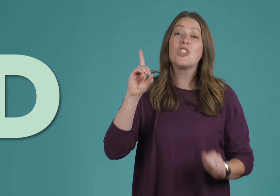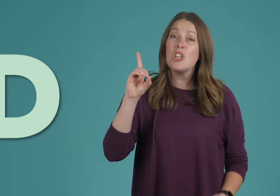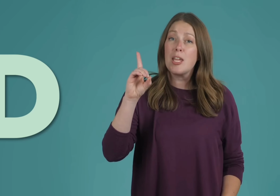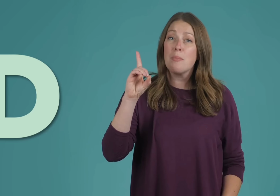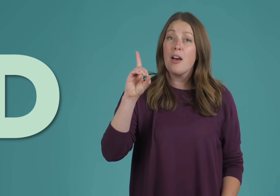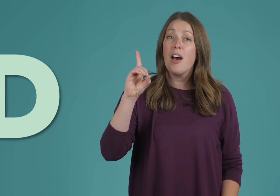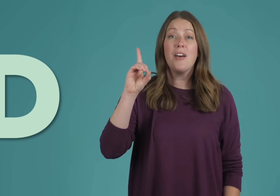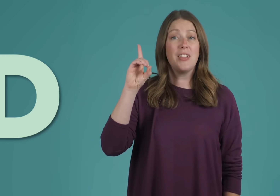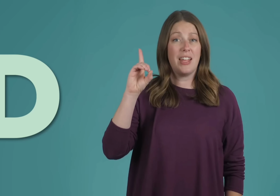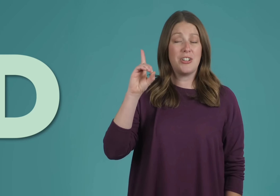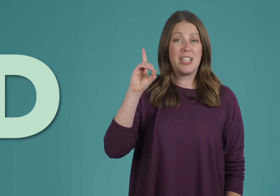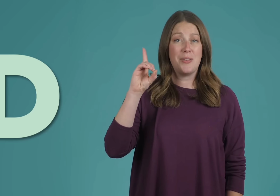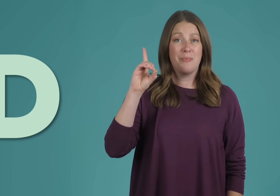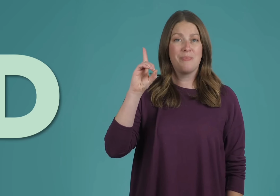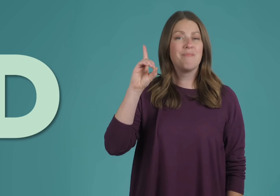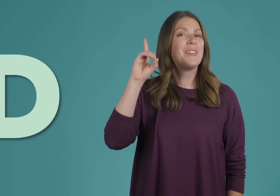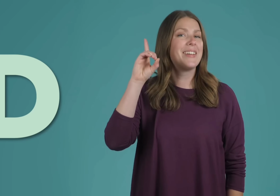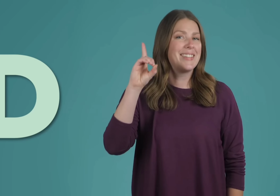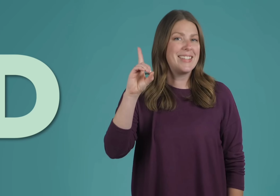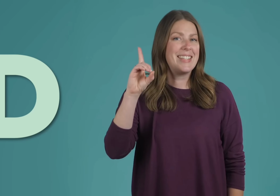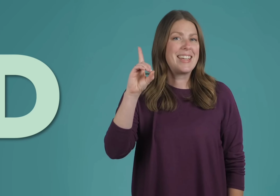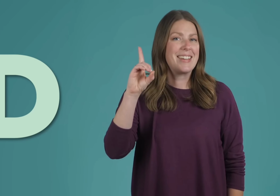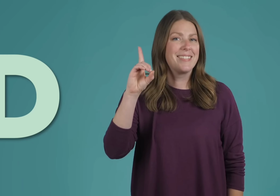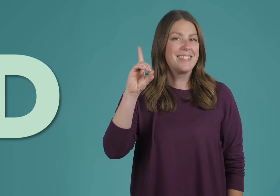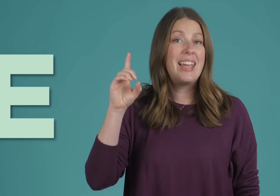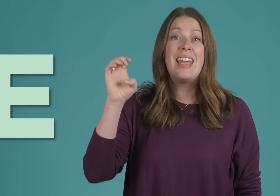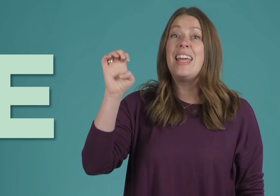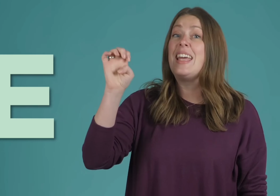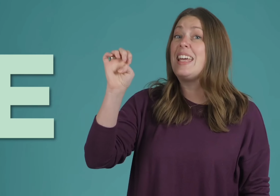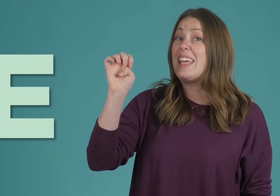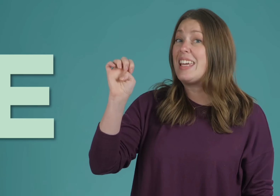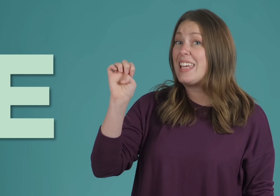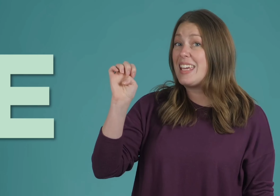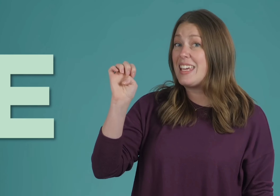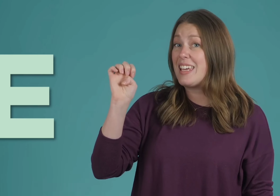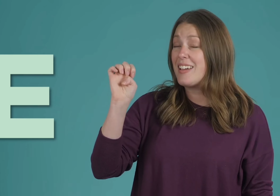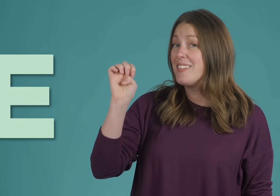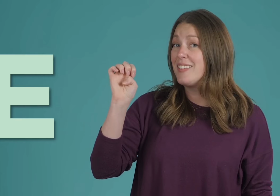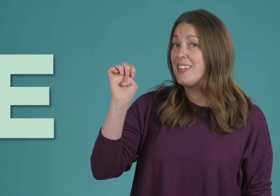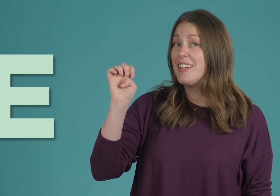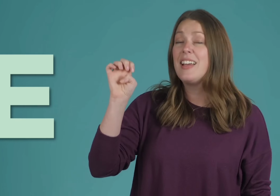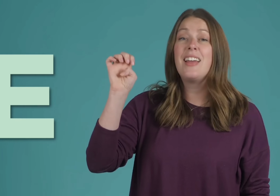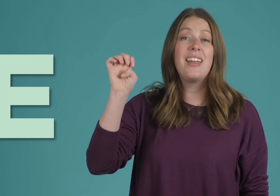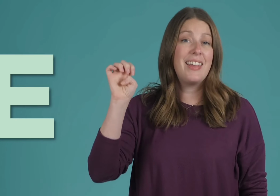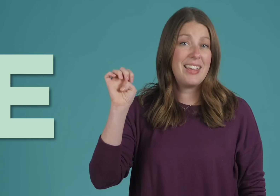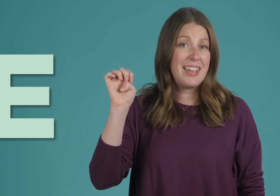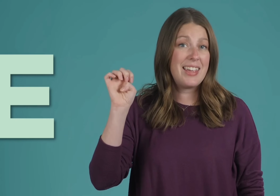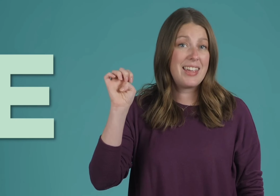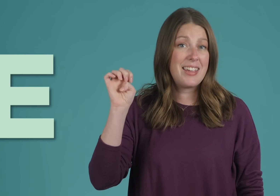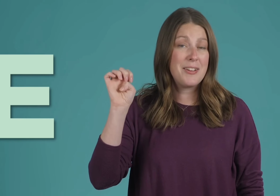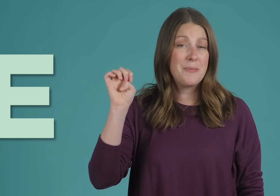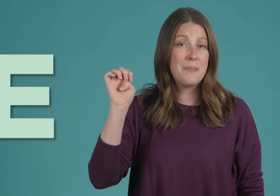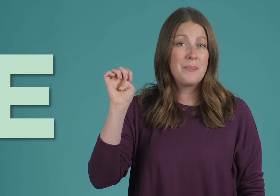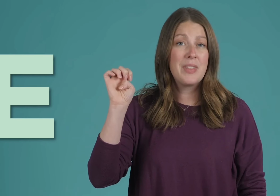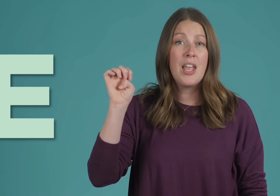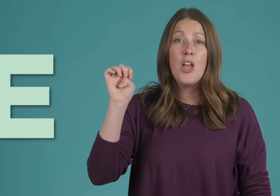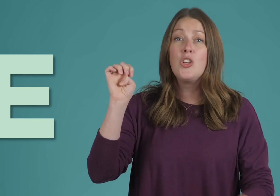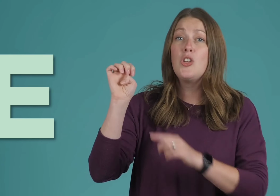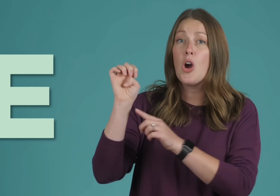àtàǹpàkò ó bá ti eléyìí tó wà láàrin D. Lẹ́tà E. A máa ká ìka wa síwájú, àtàǹpàkò